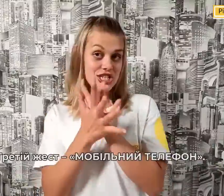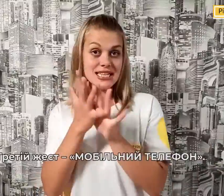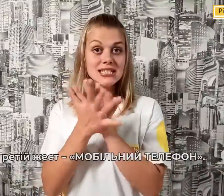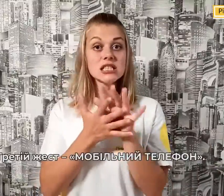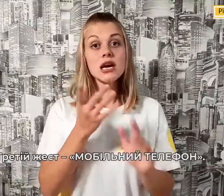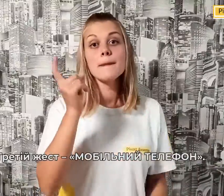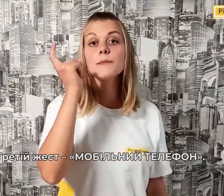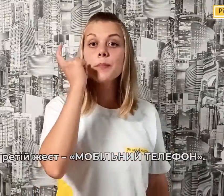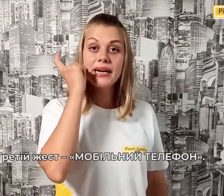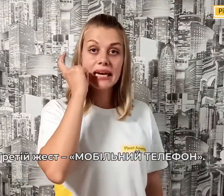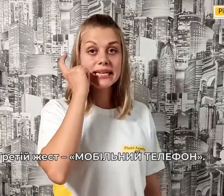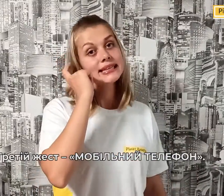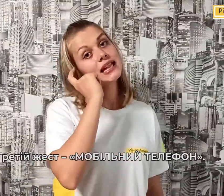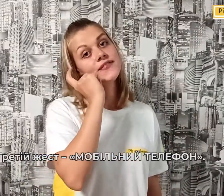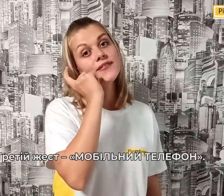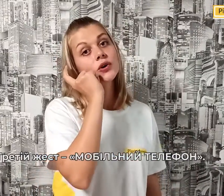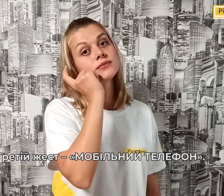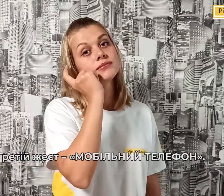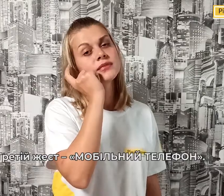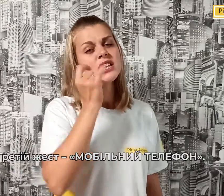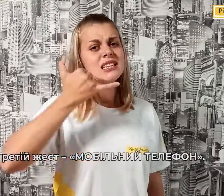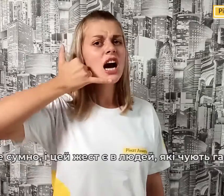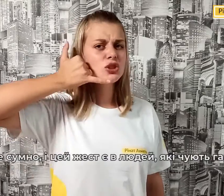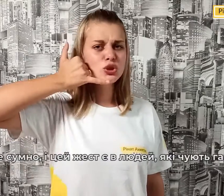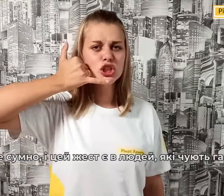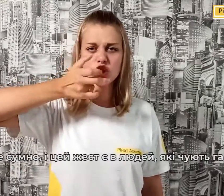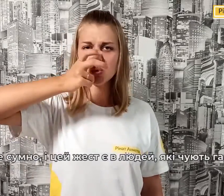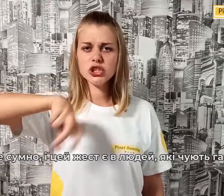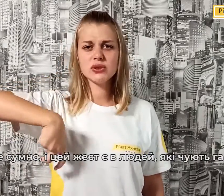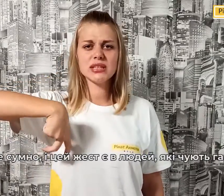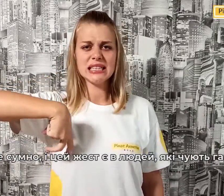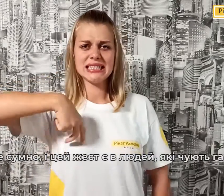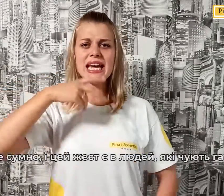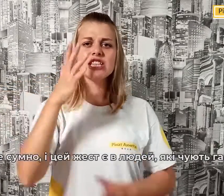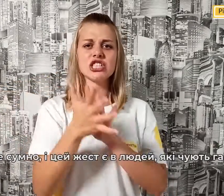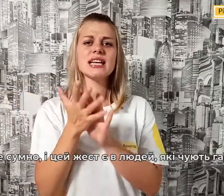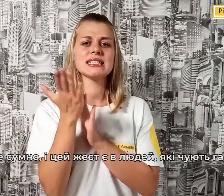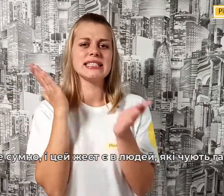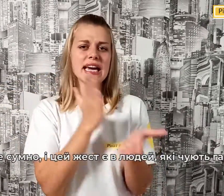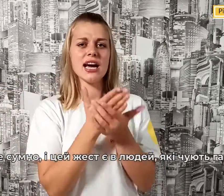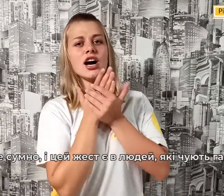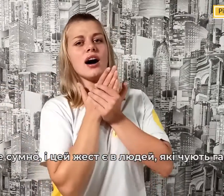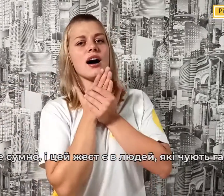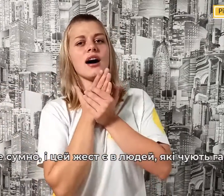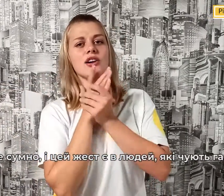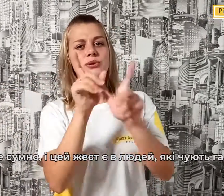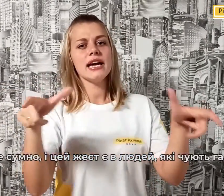жест – мобільний телефон. Так, дуже скучно, та цей жест є людей,